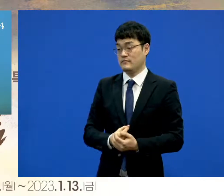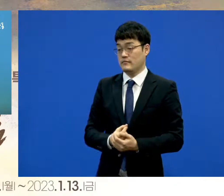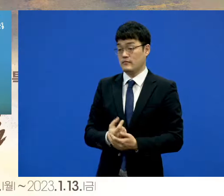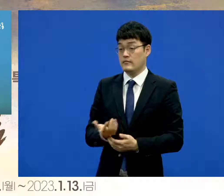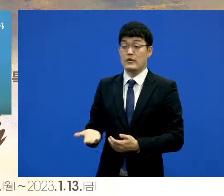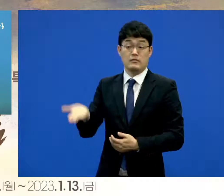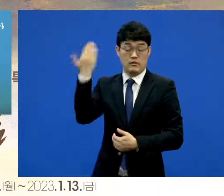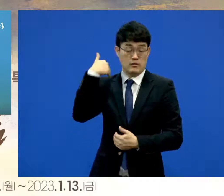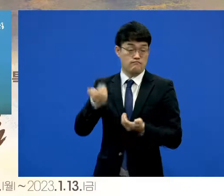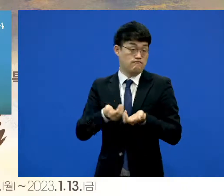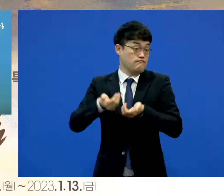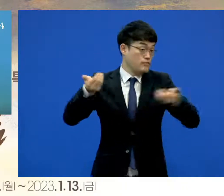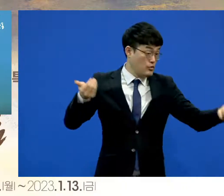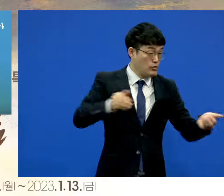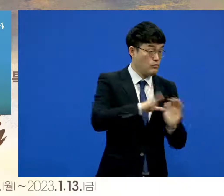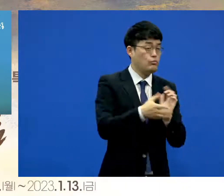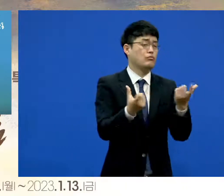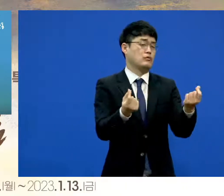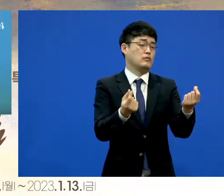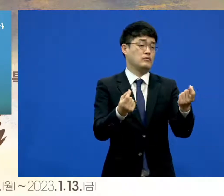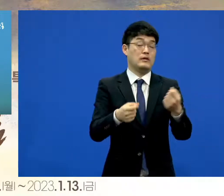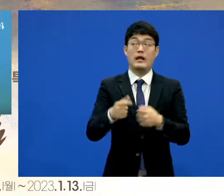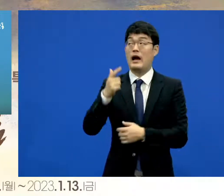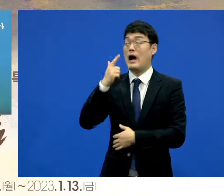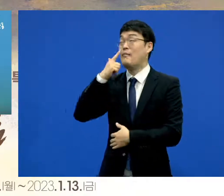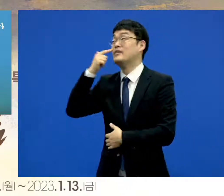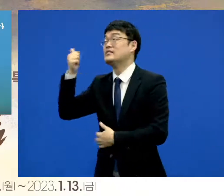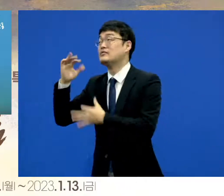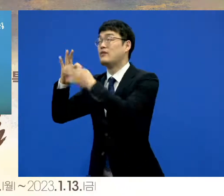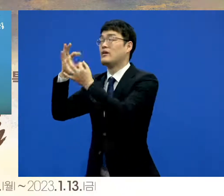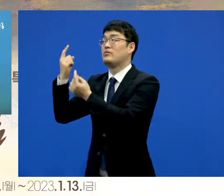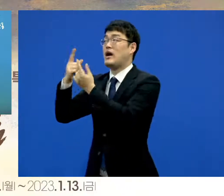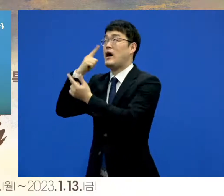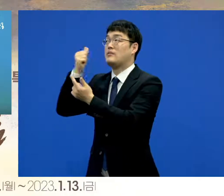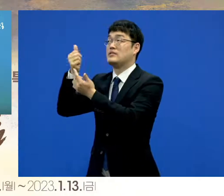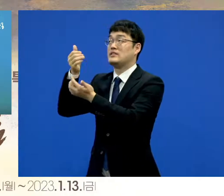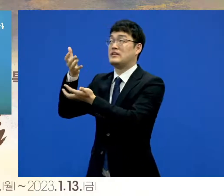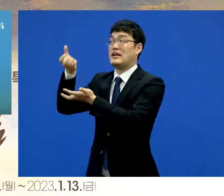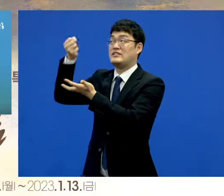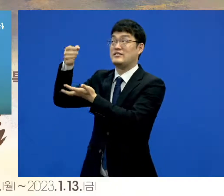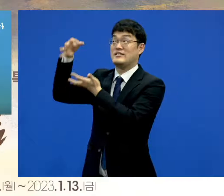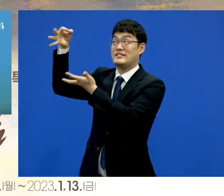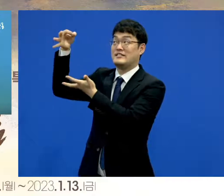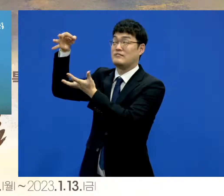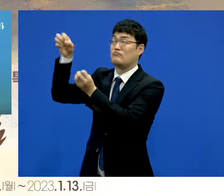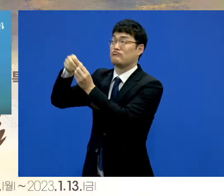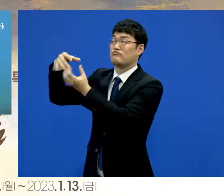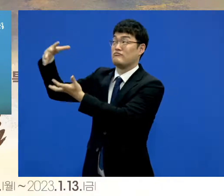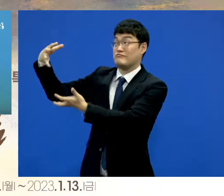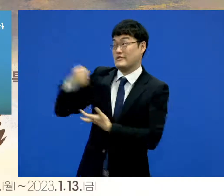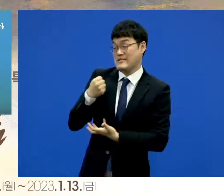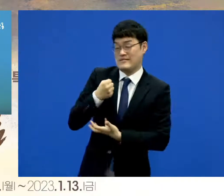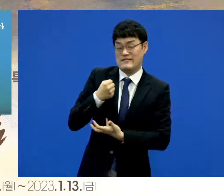아버지보다 아버지가 가진 것에 관심을 가지는 한 귀향이라 하기 어렵습니다.